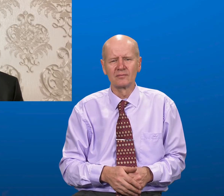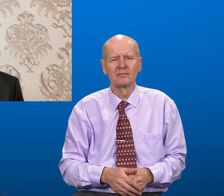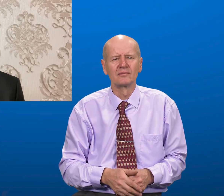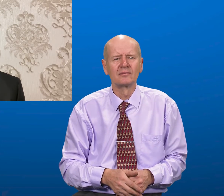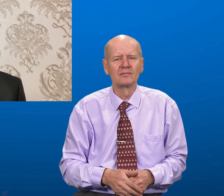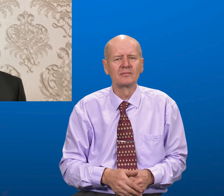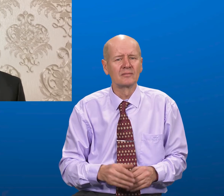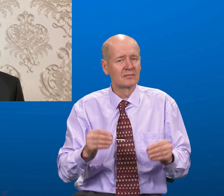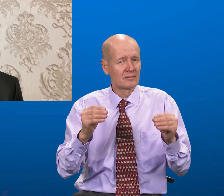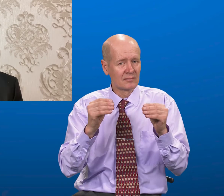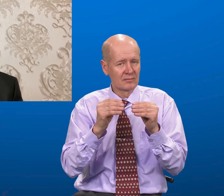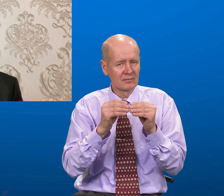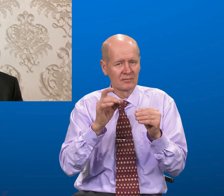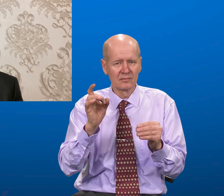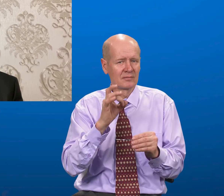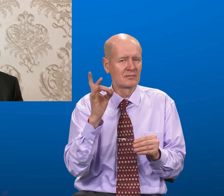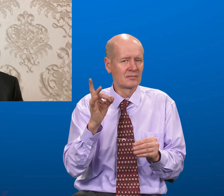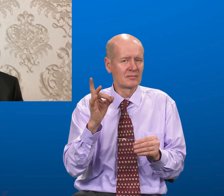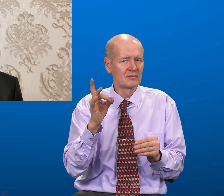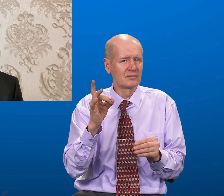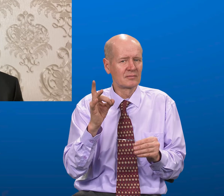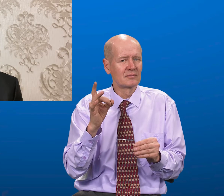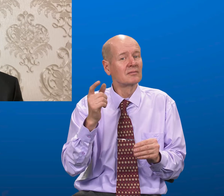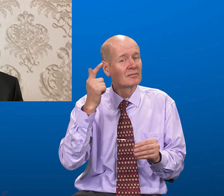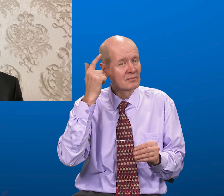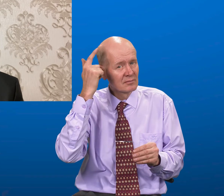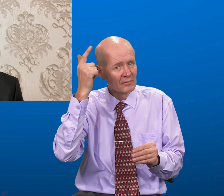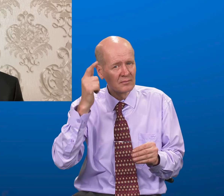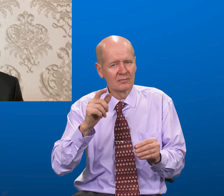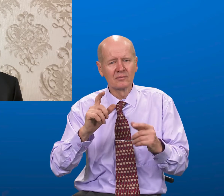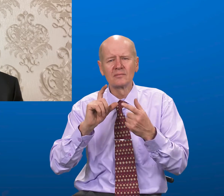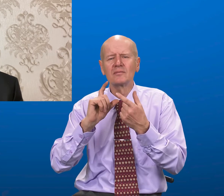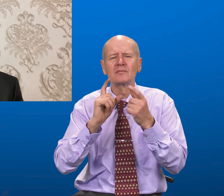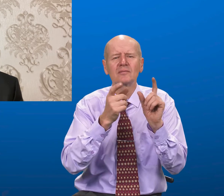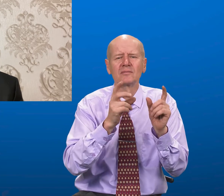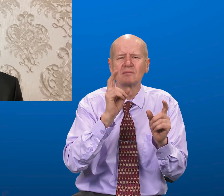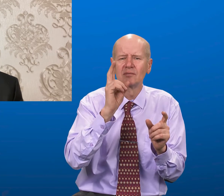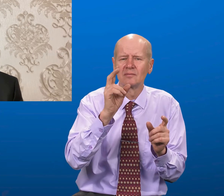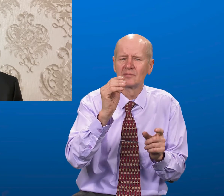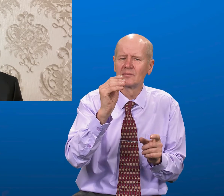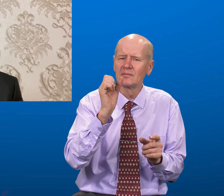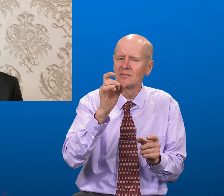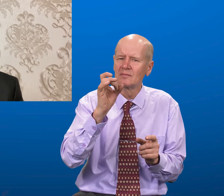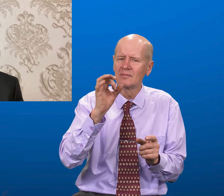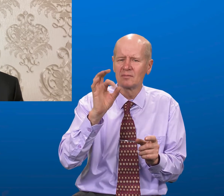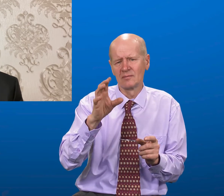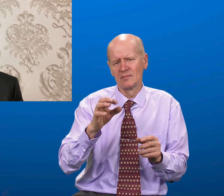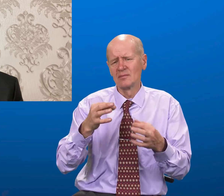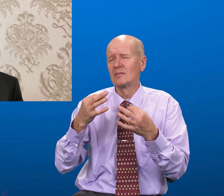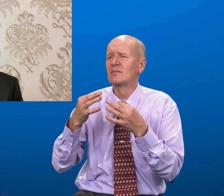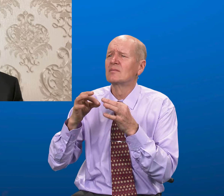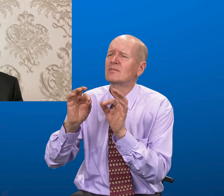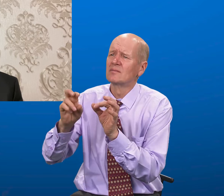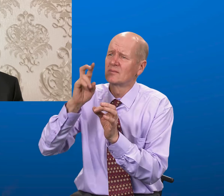не дважды, а 10 раз обратился через Моисея к фараону